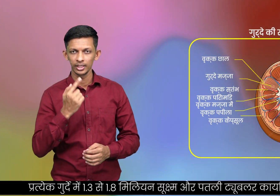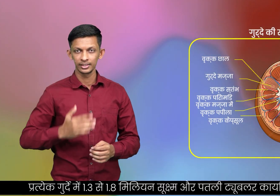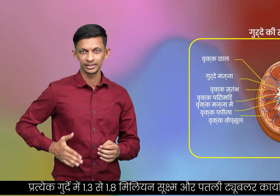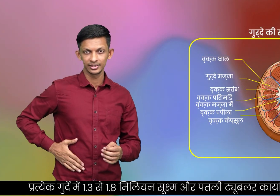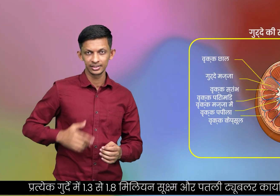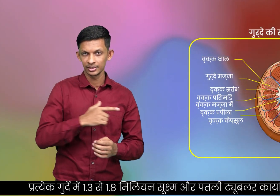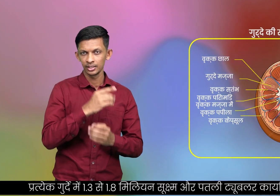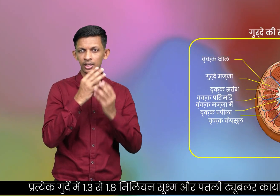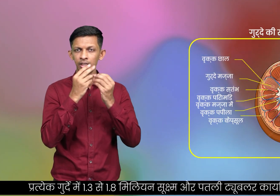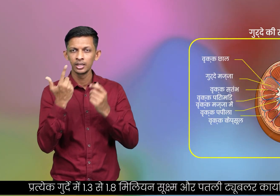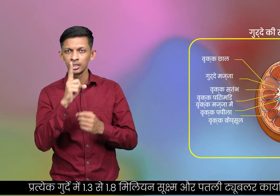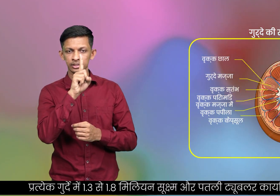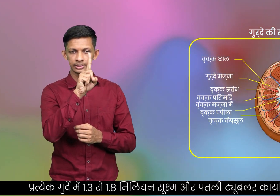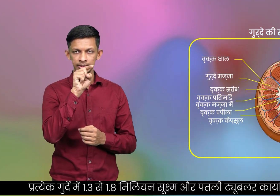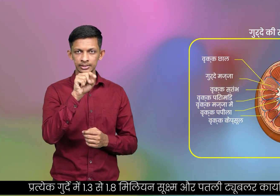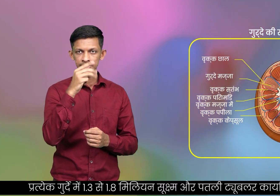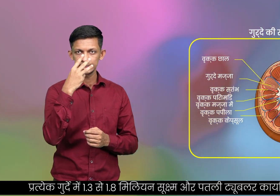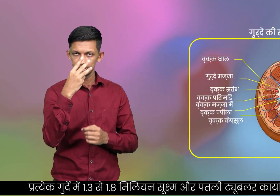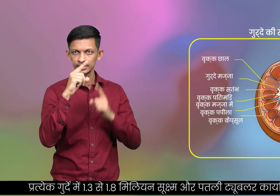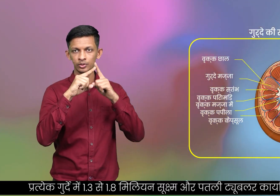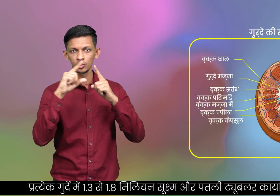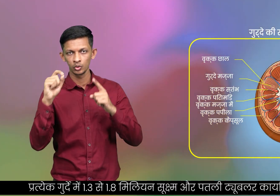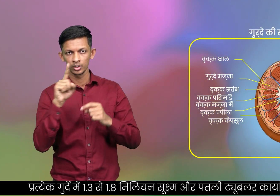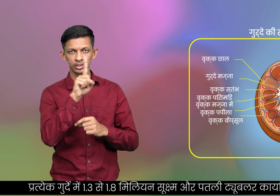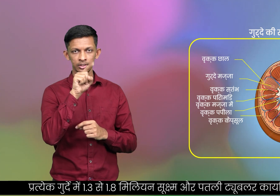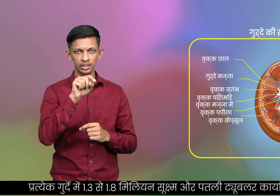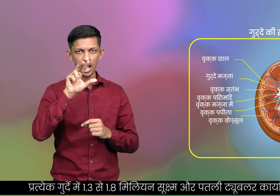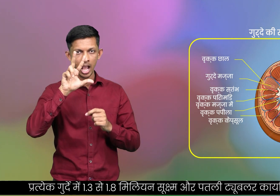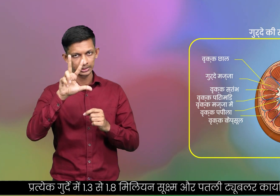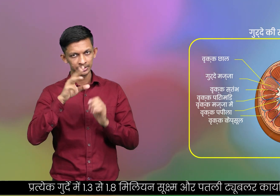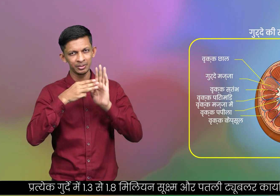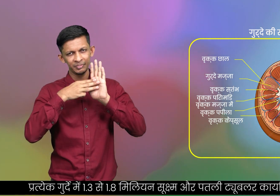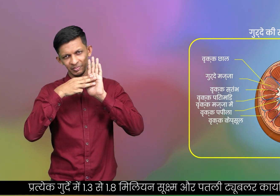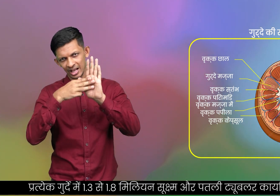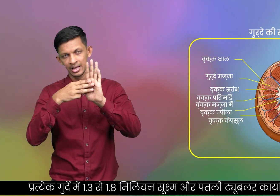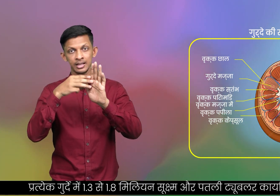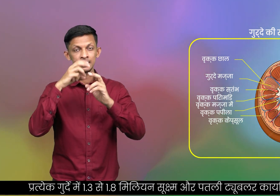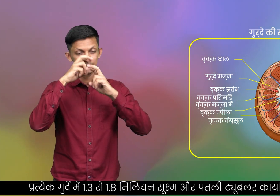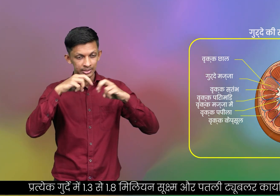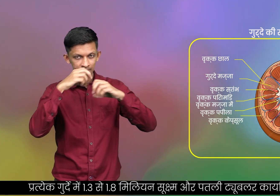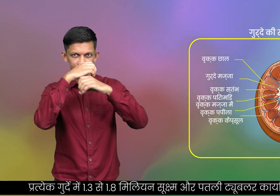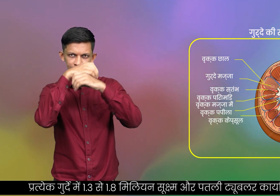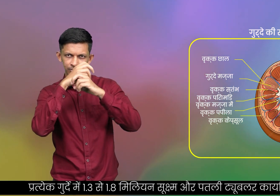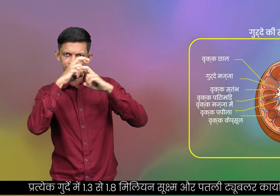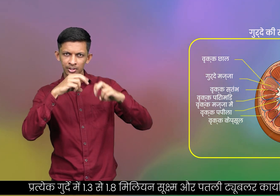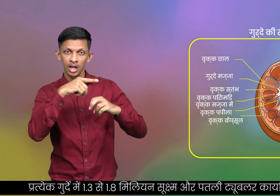प्रत्येक गुर्दे में 1.3 से 1.9 मिलियन सूक्ष्म और